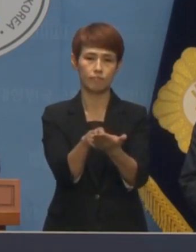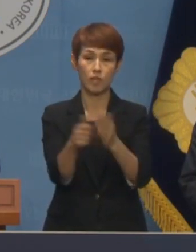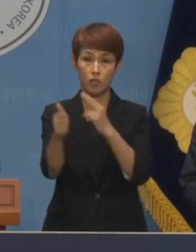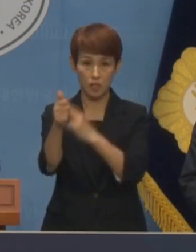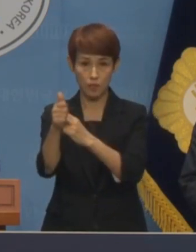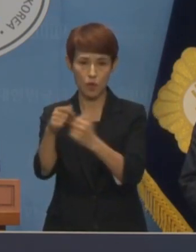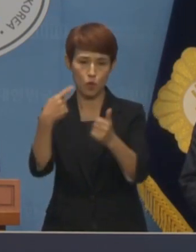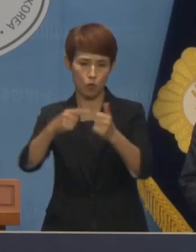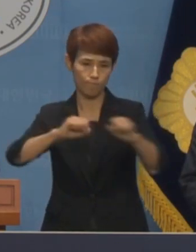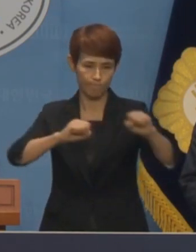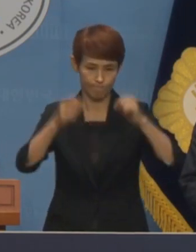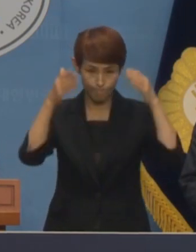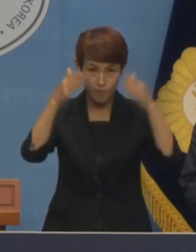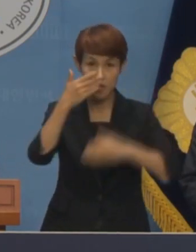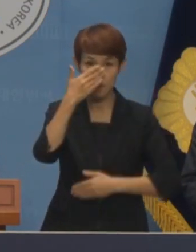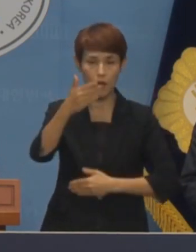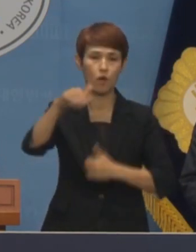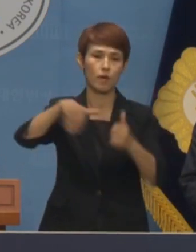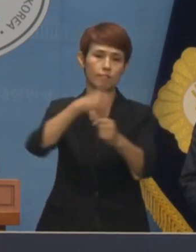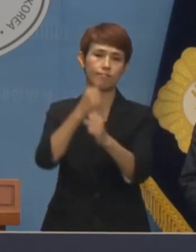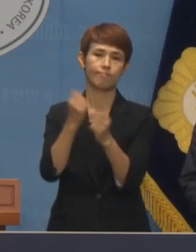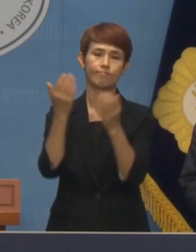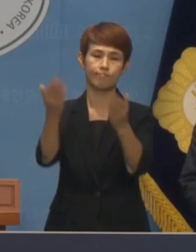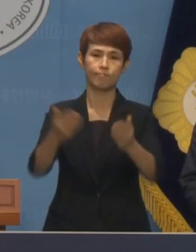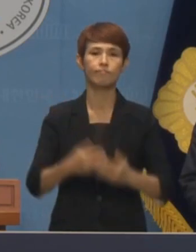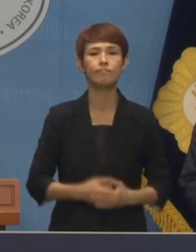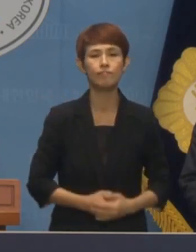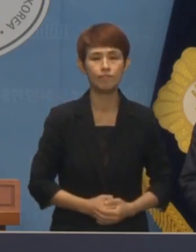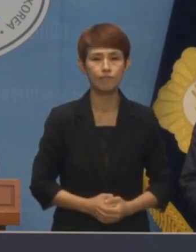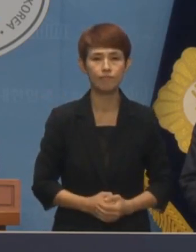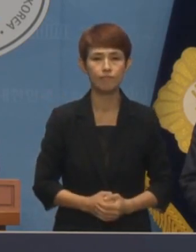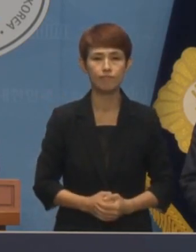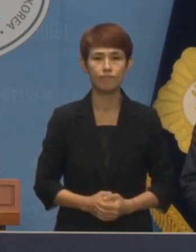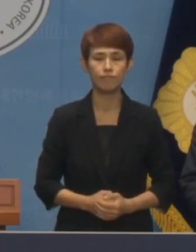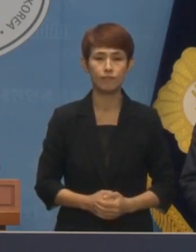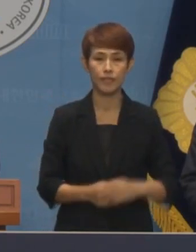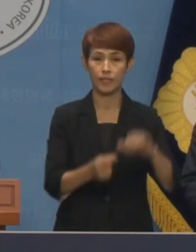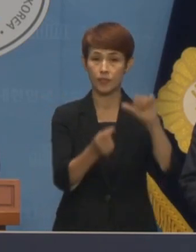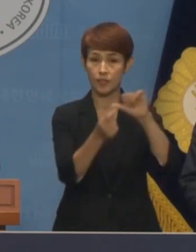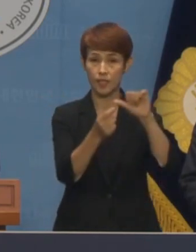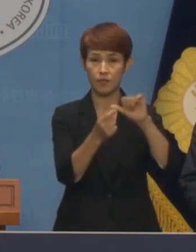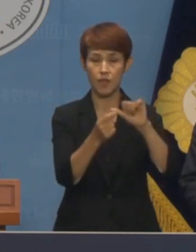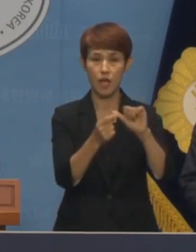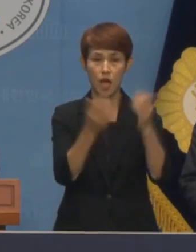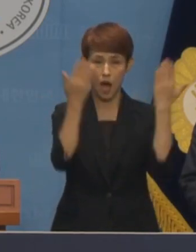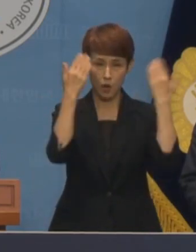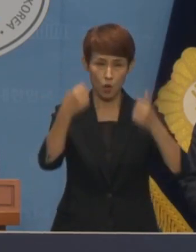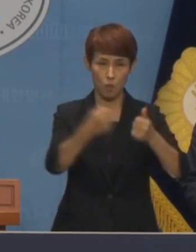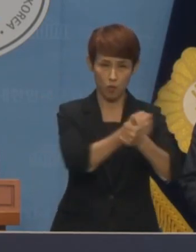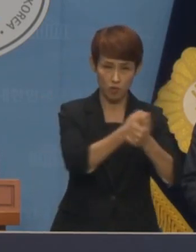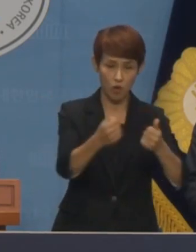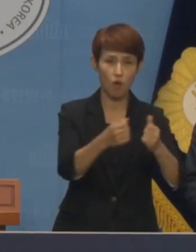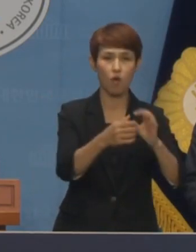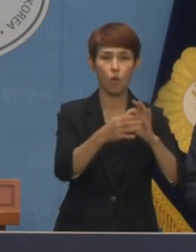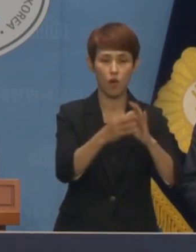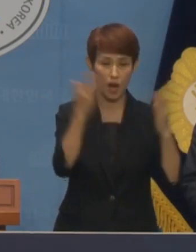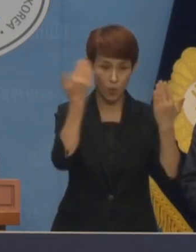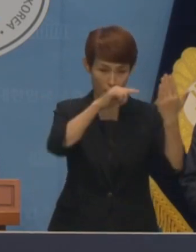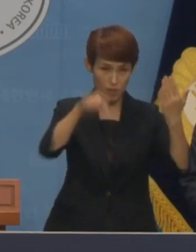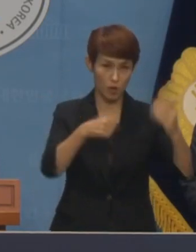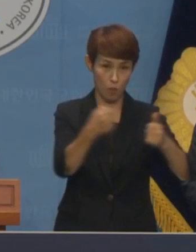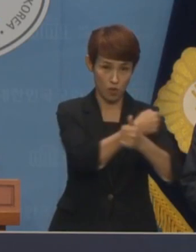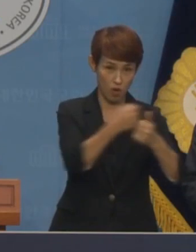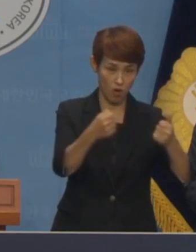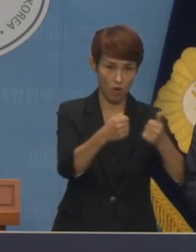선생님들이 교육활동에 전념할 수 있는 환경을 조성하고자 합니다. 다섯째, 학교폭력 사안조사의 법적 근거를